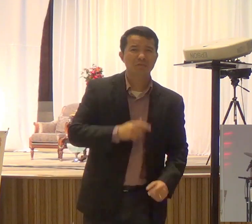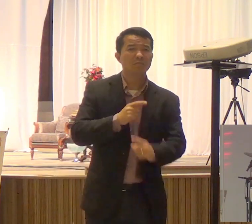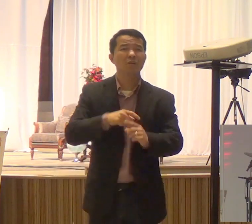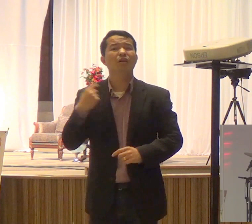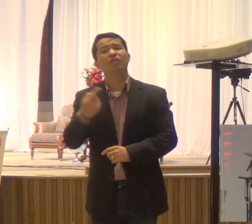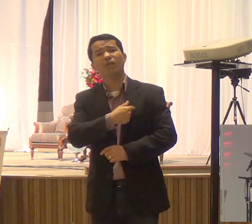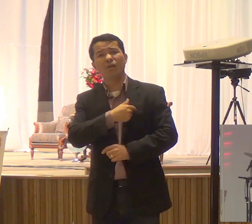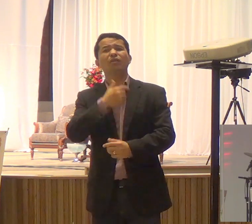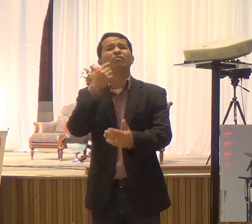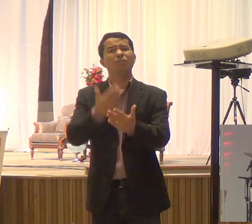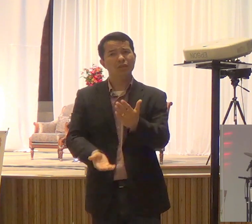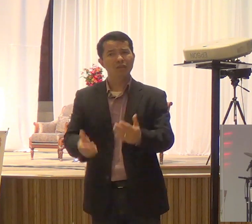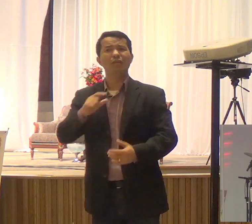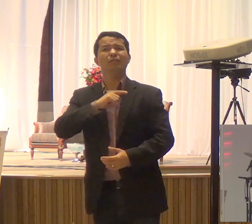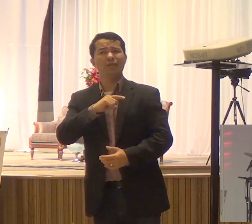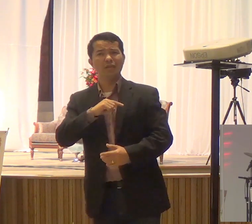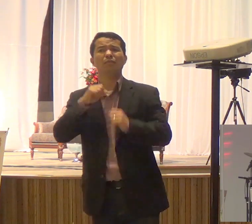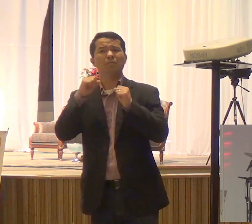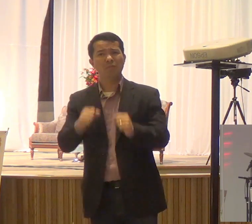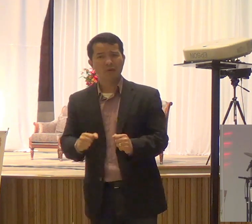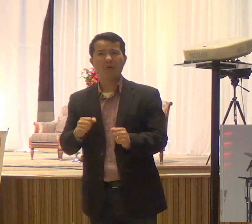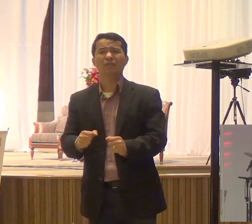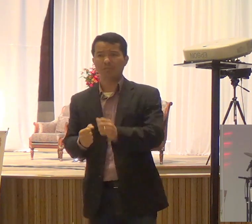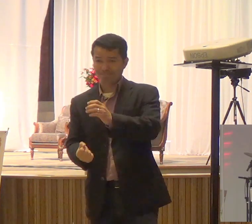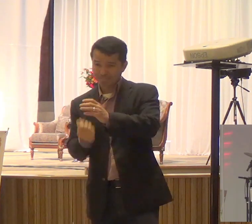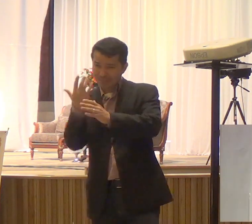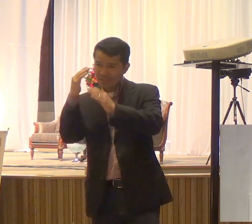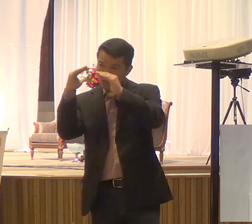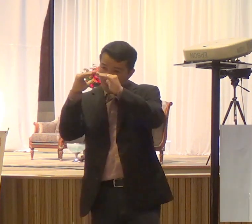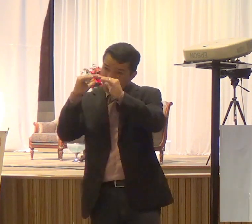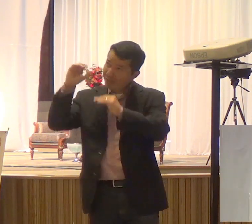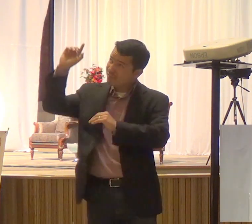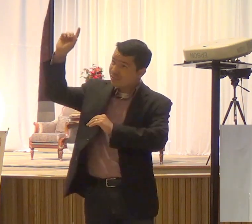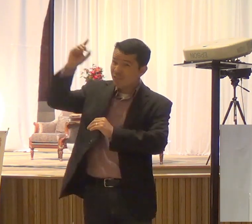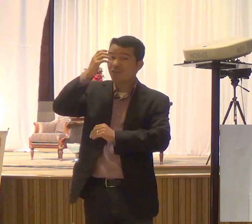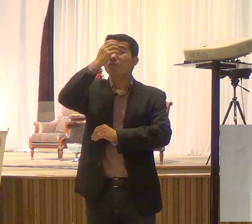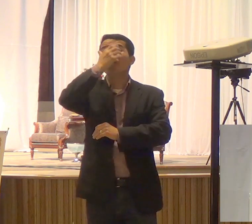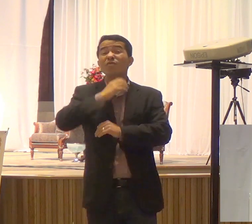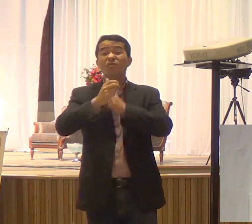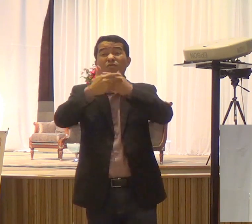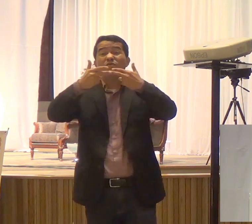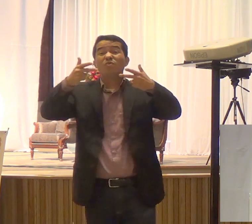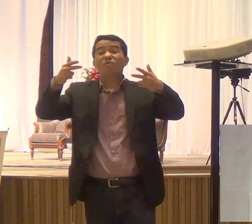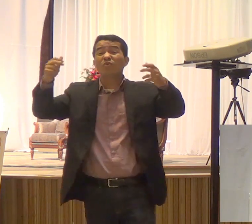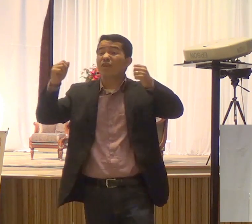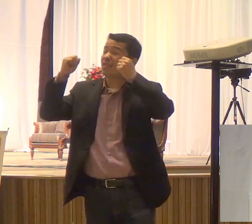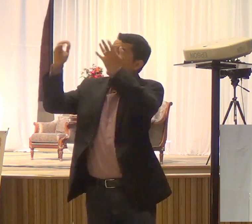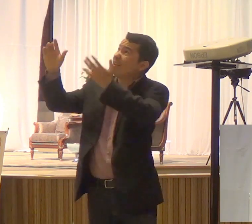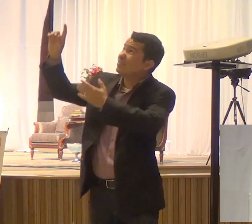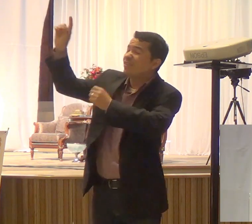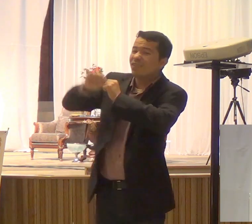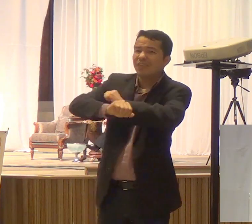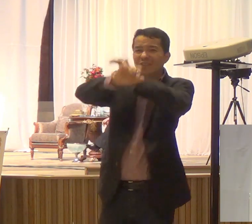dar frutos para a glória do Senhor. Isso é bom demais, isso é bom demais, porque não tem